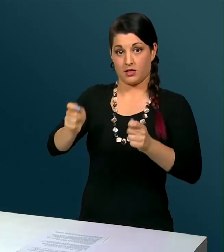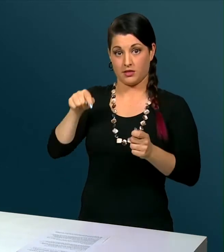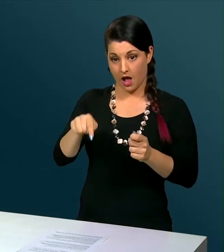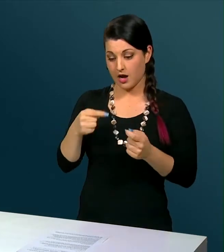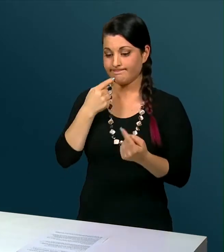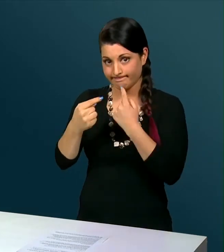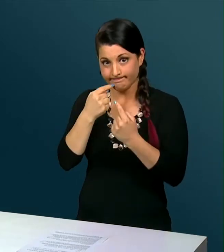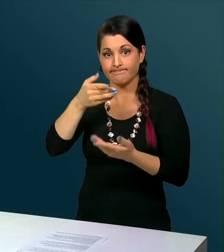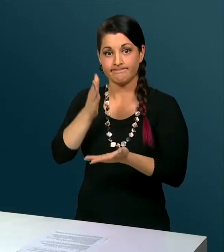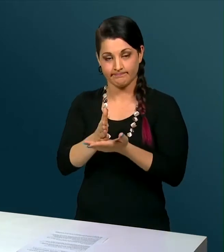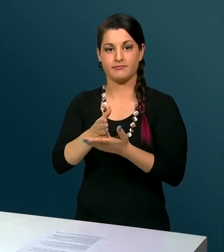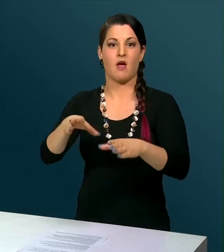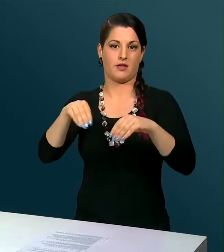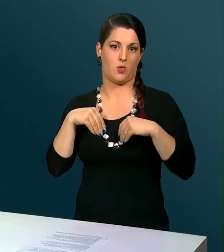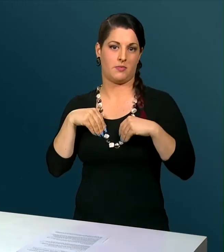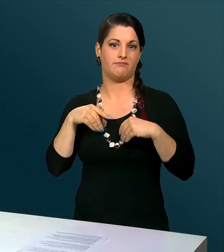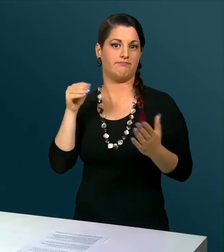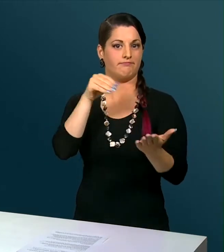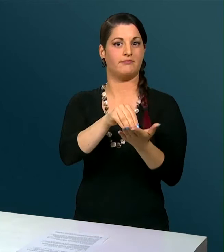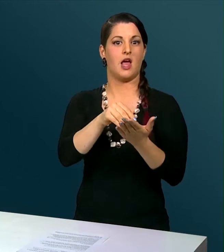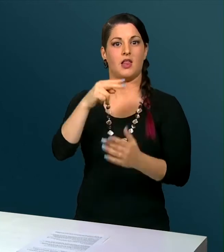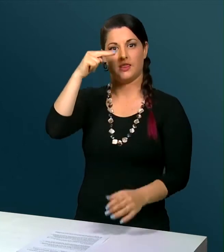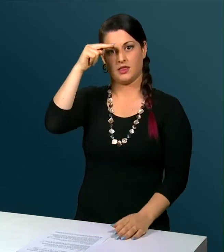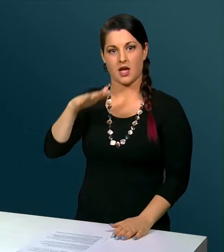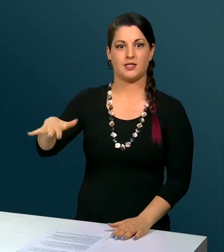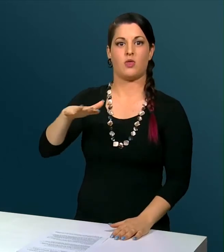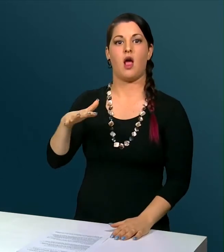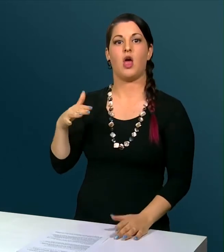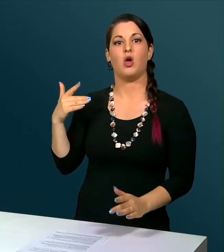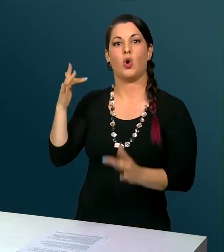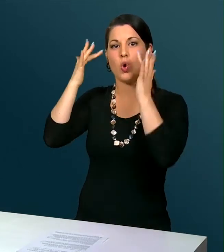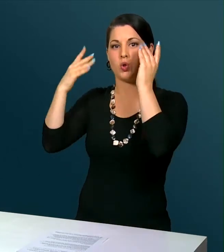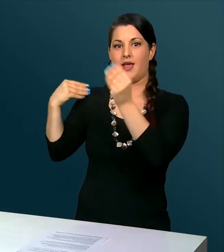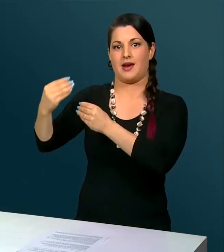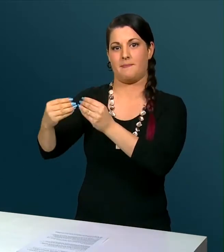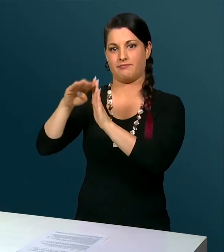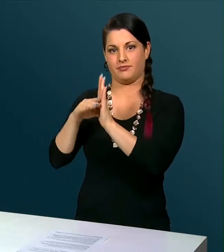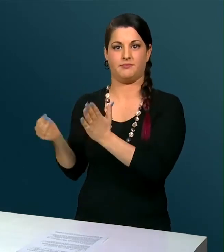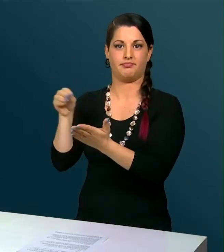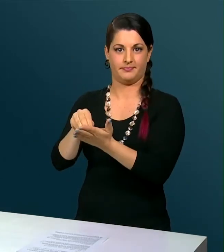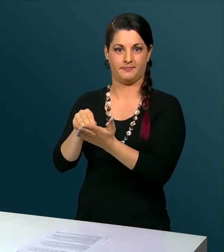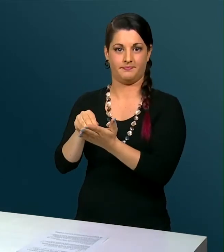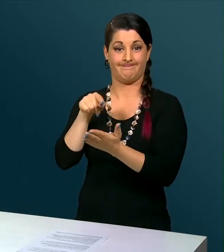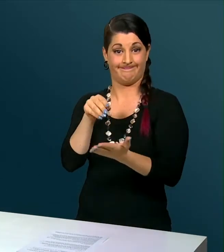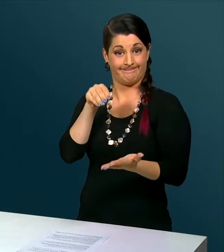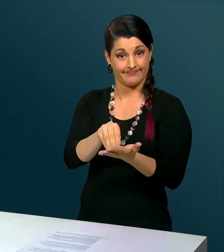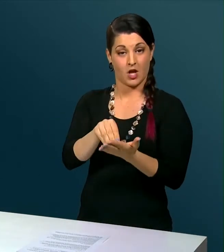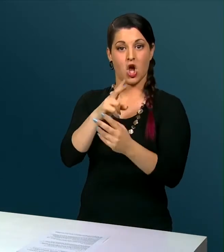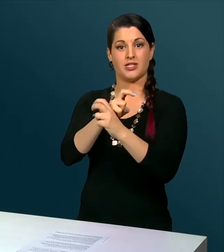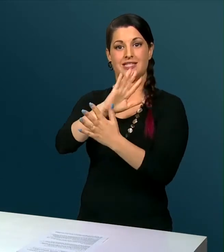Sie diskutierten den Antrag und entschieden, ihn anzunehmen. Die österreichische Gebärdensprache wird nun